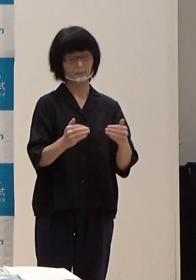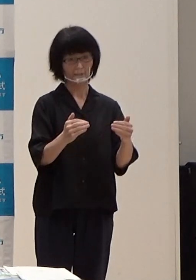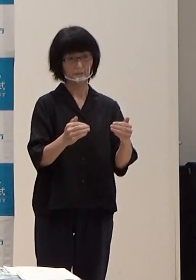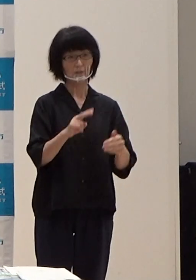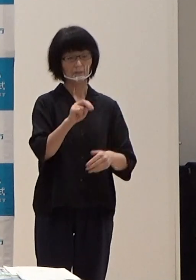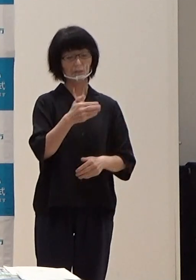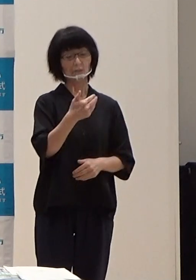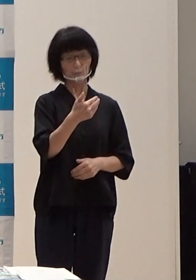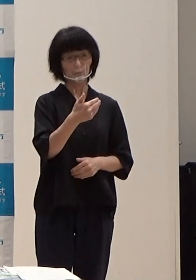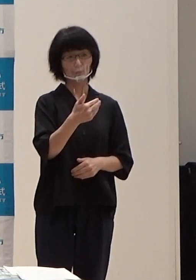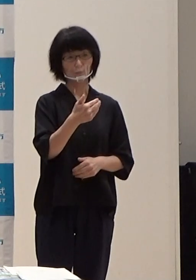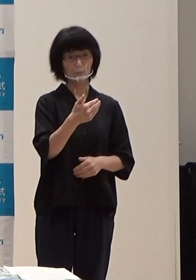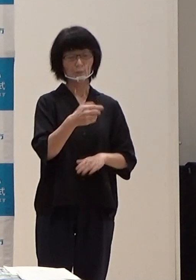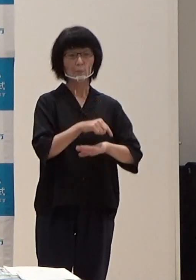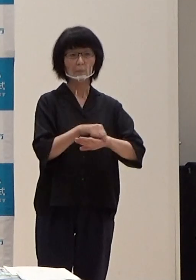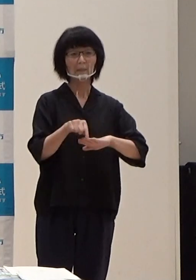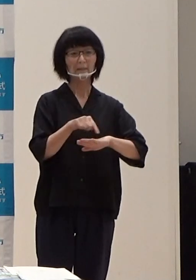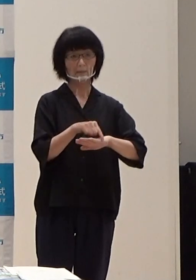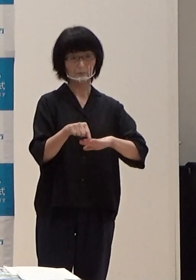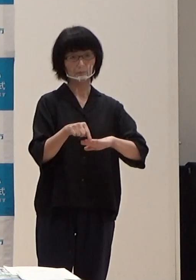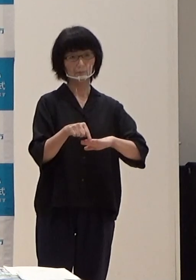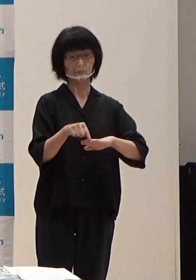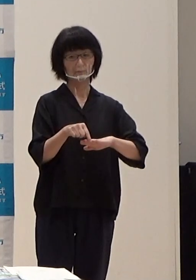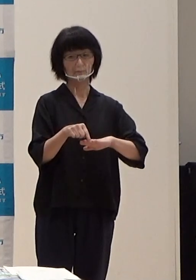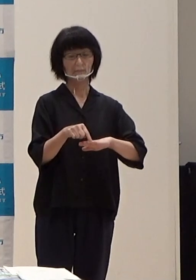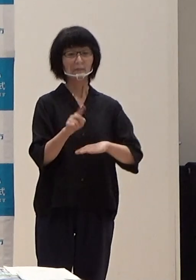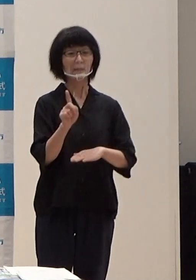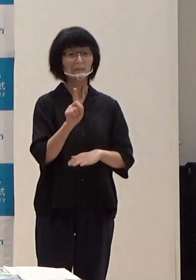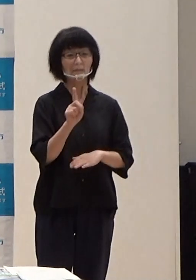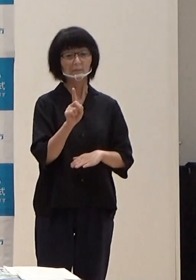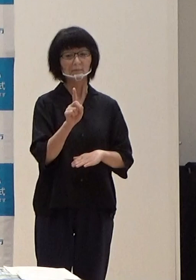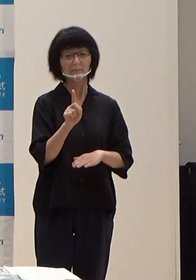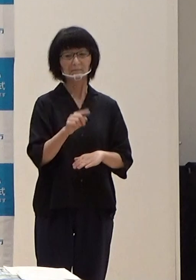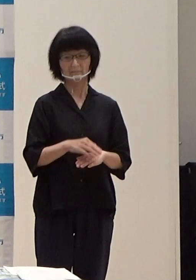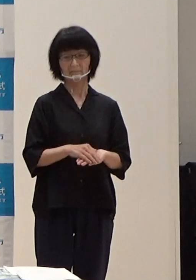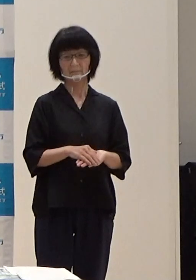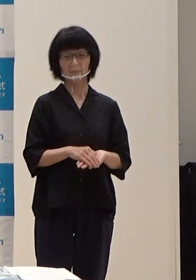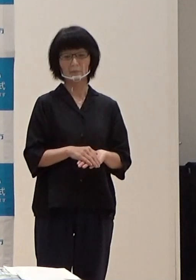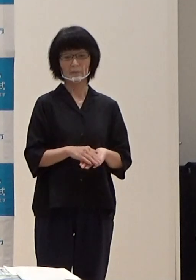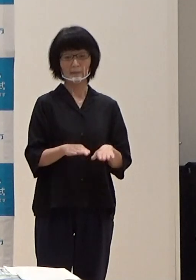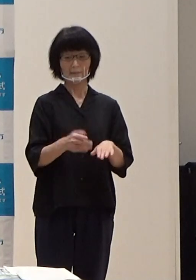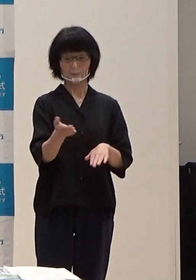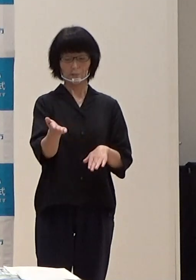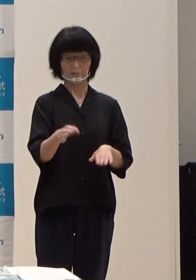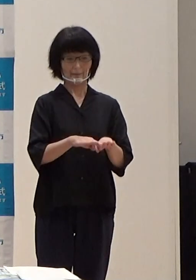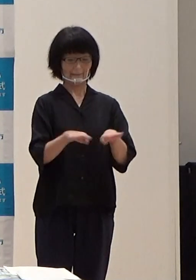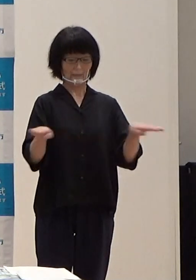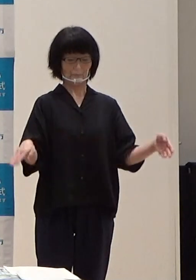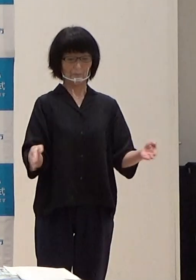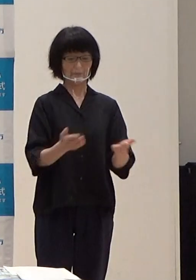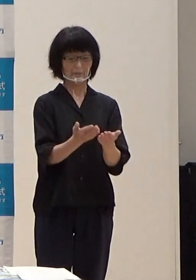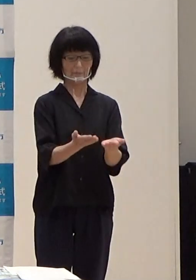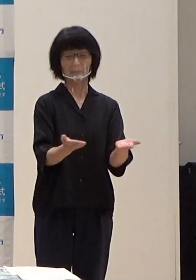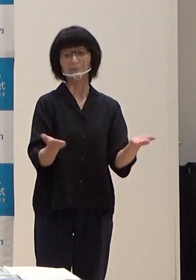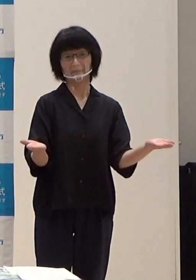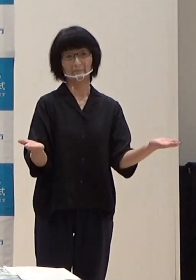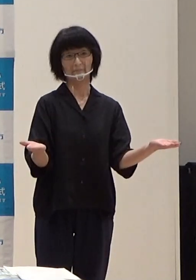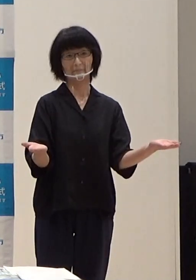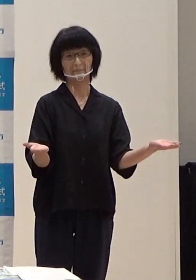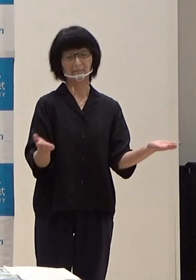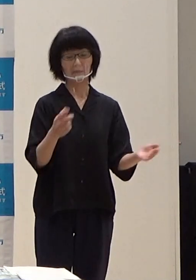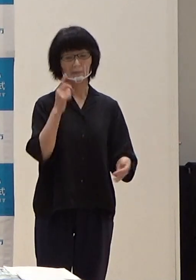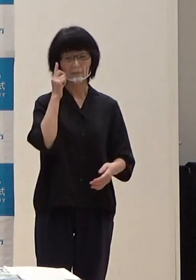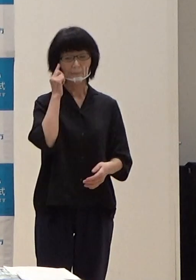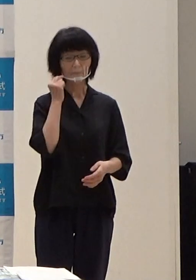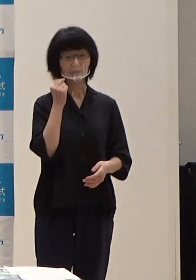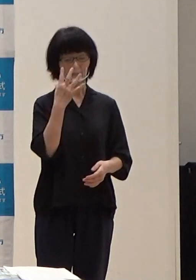29本の計画現物をあのここにテーブルの前に上に置いておりますので、もしご関